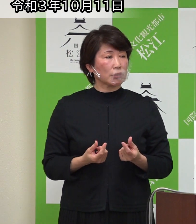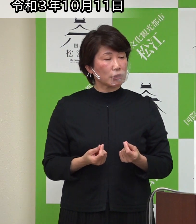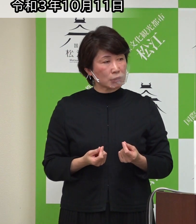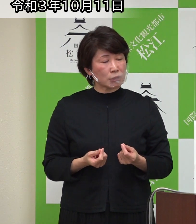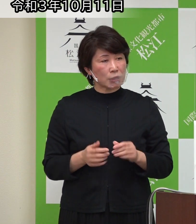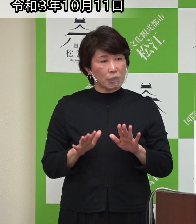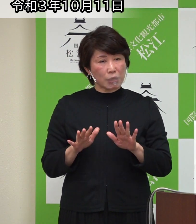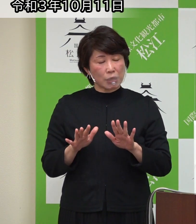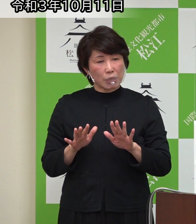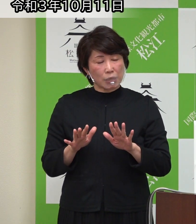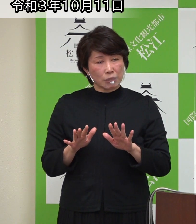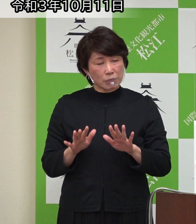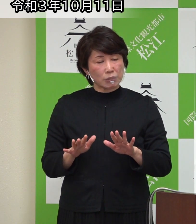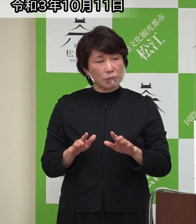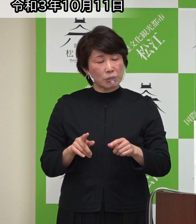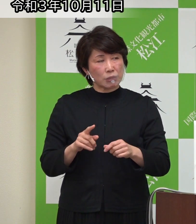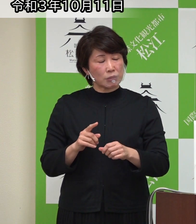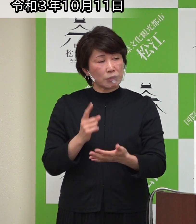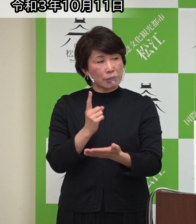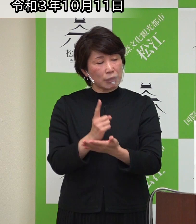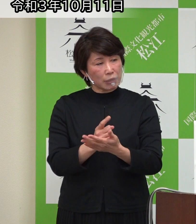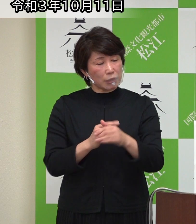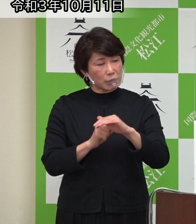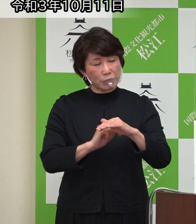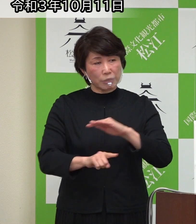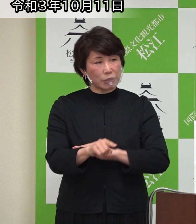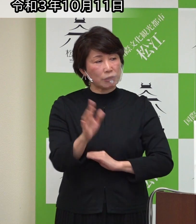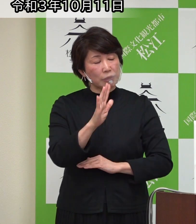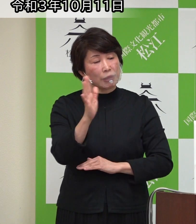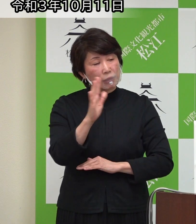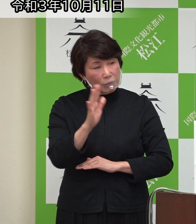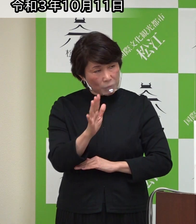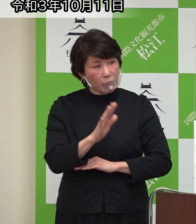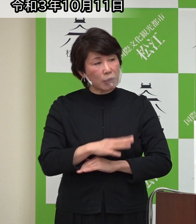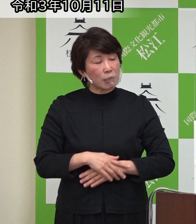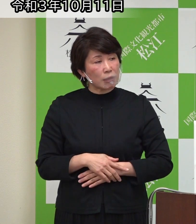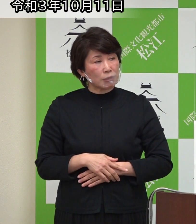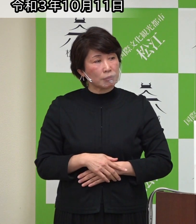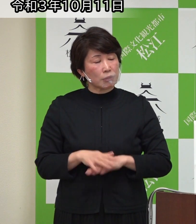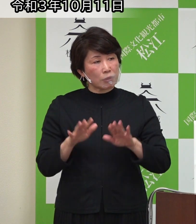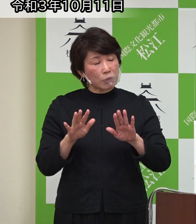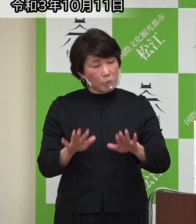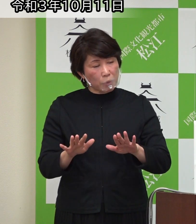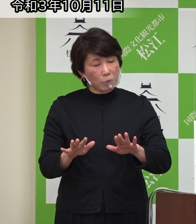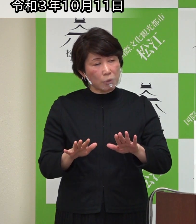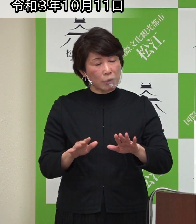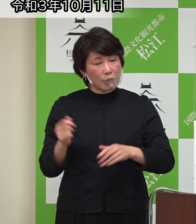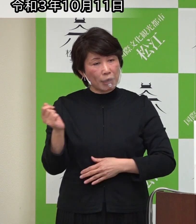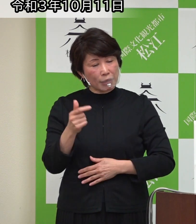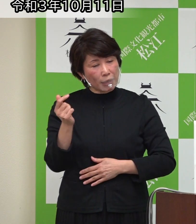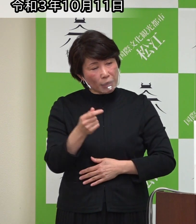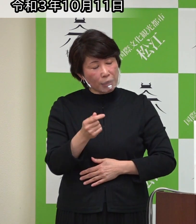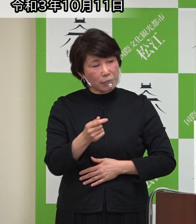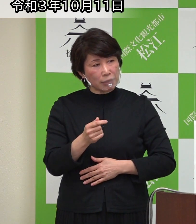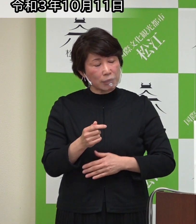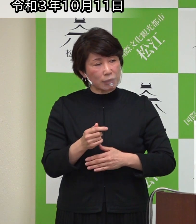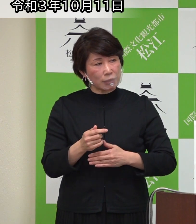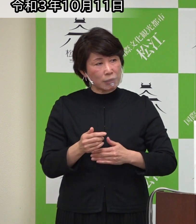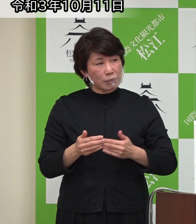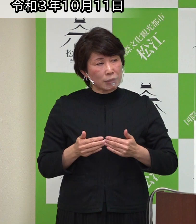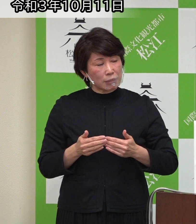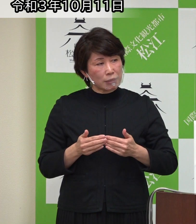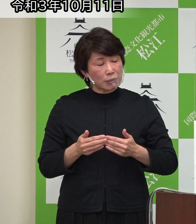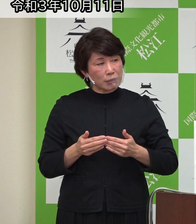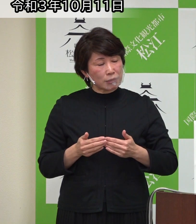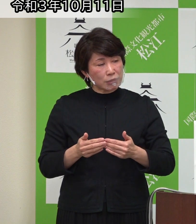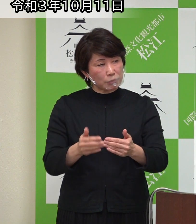難しい状況にあるというのは共通の悩みとしてはあると思いますので、まあ、できるだけ早くこの運用も開始したかったというところはあります。 コ